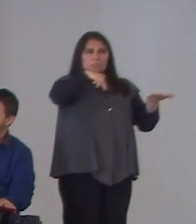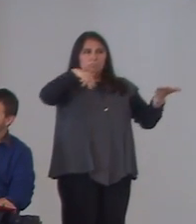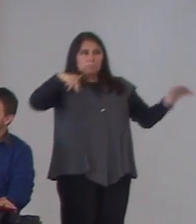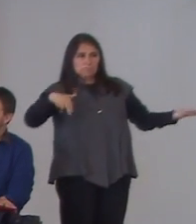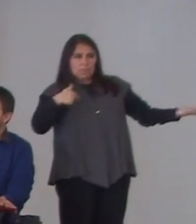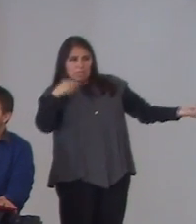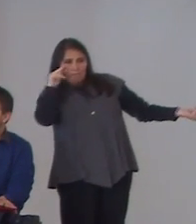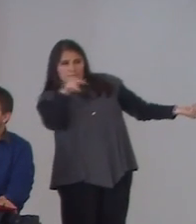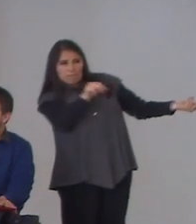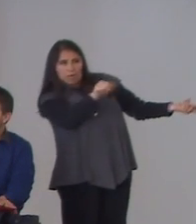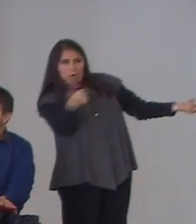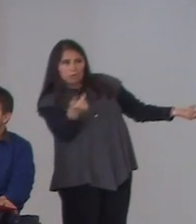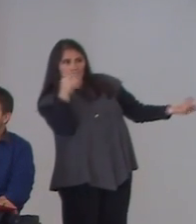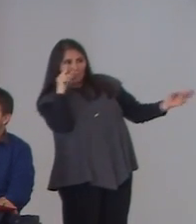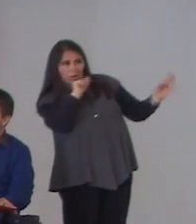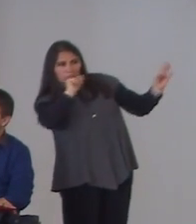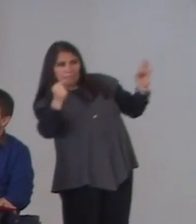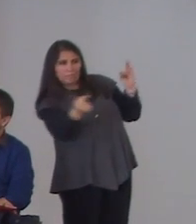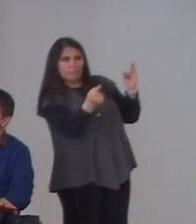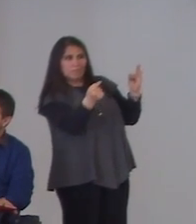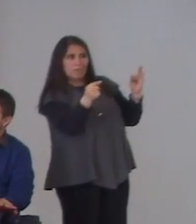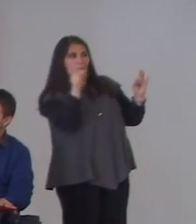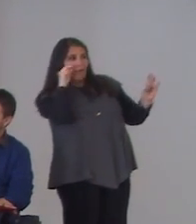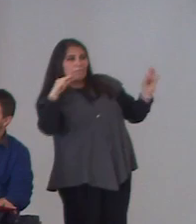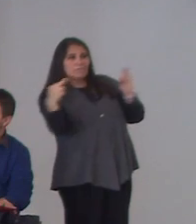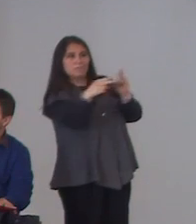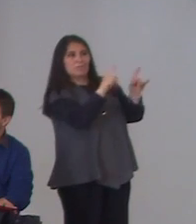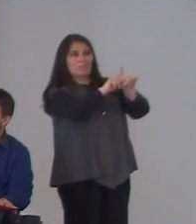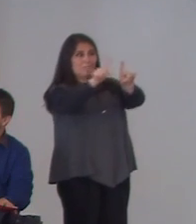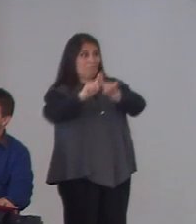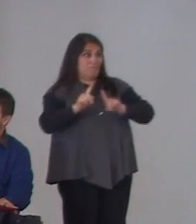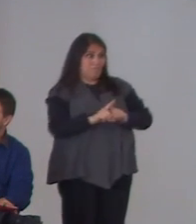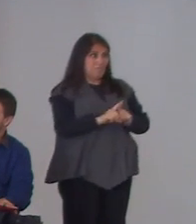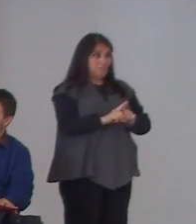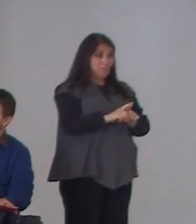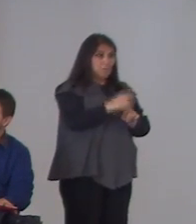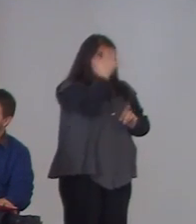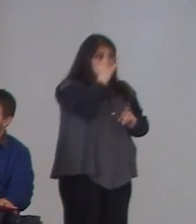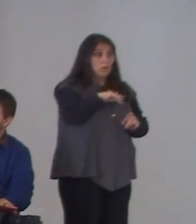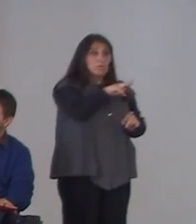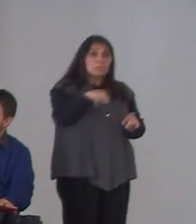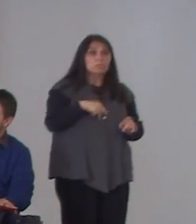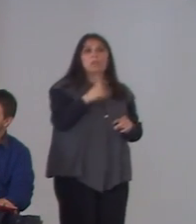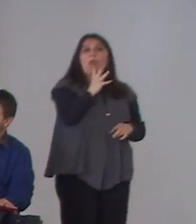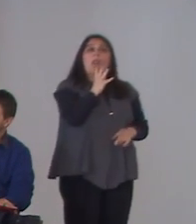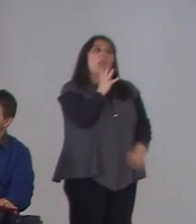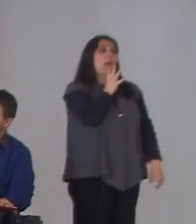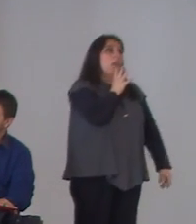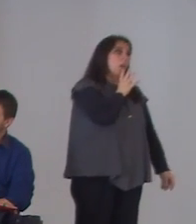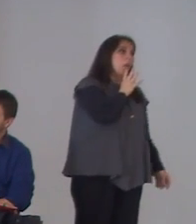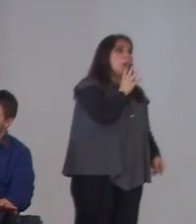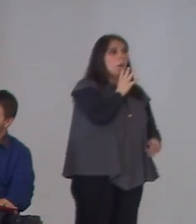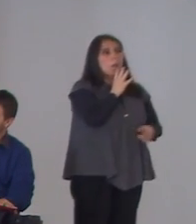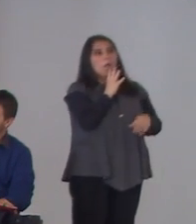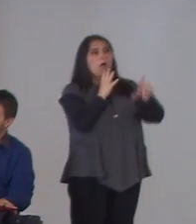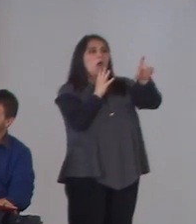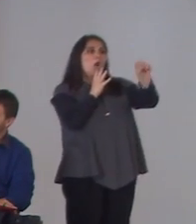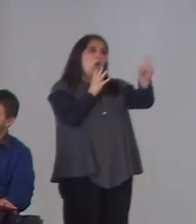en el cómo podemos escaparnos un poco del logocentrismo, eso que estamos haciendo tanto acá de hablar y hablar, digamos que